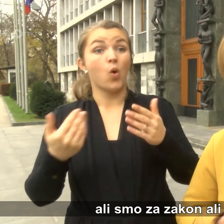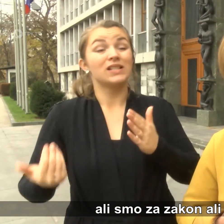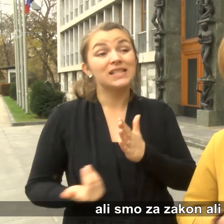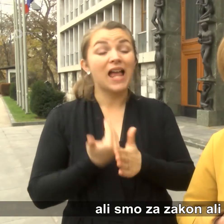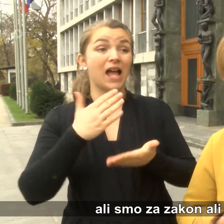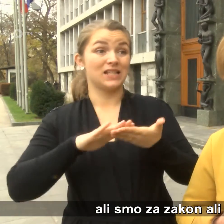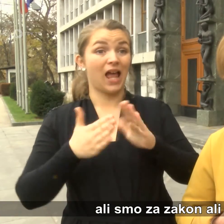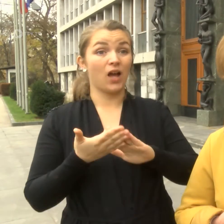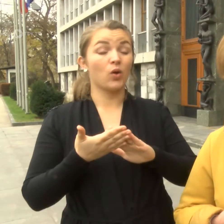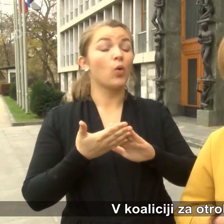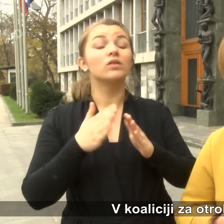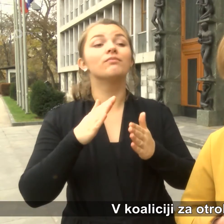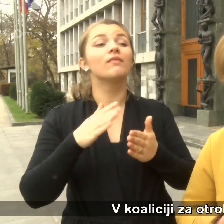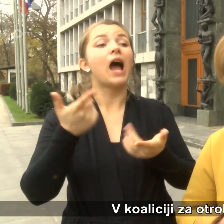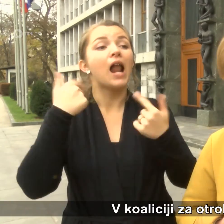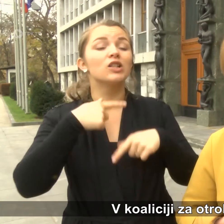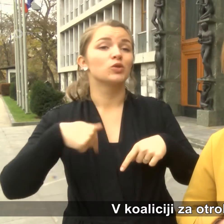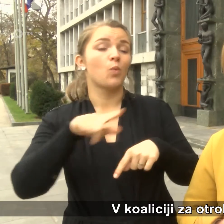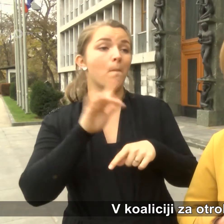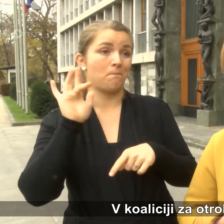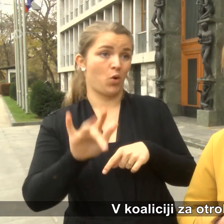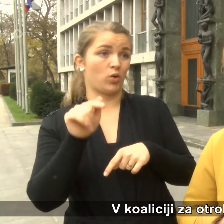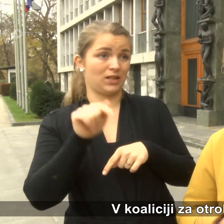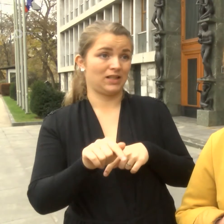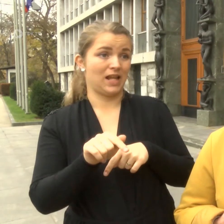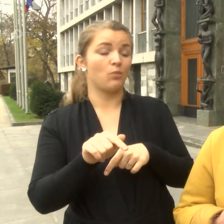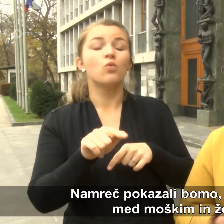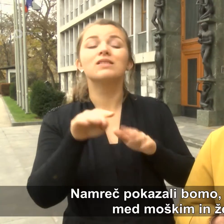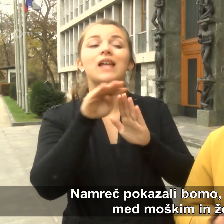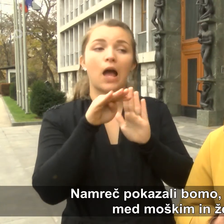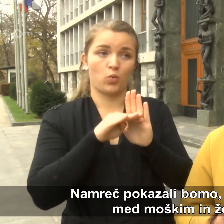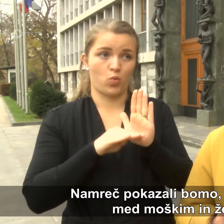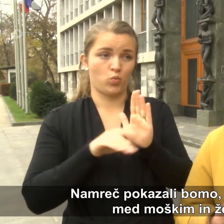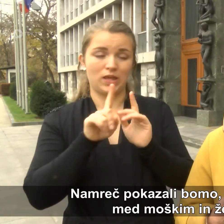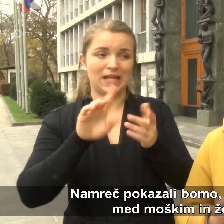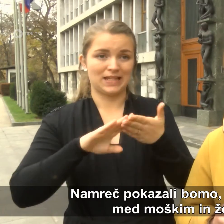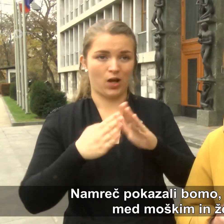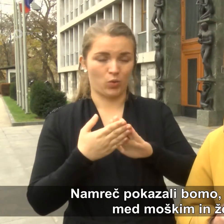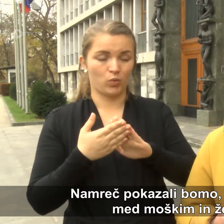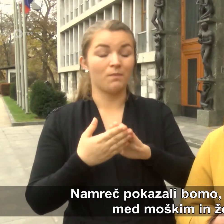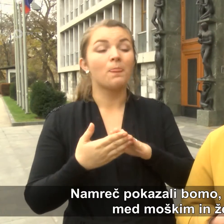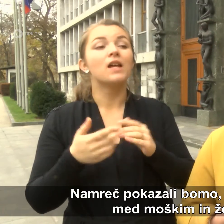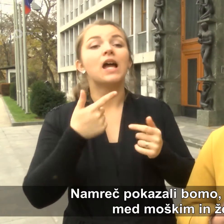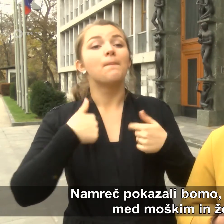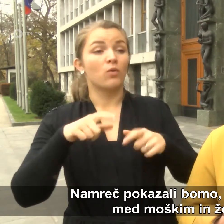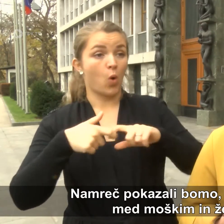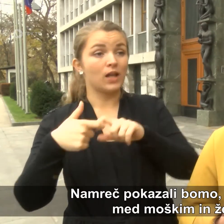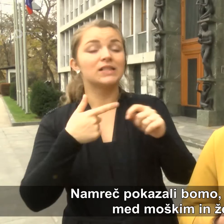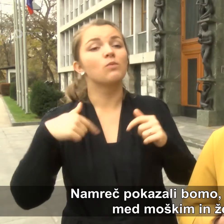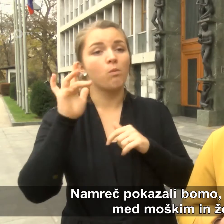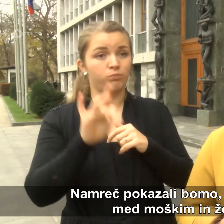ali smo proti njemu. V koaliciji za otroke smo proti. Namreč pokazali bomo, da